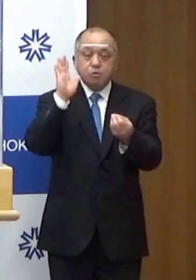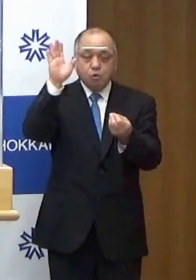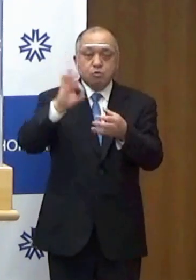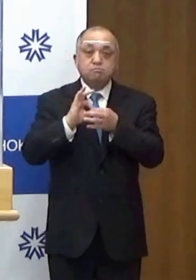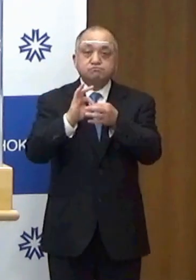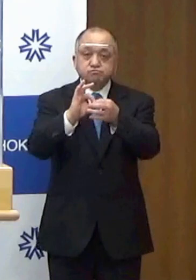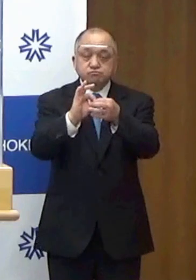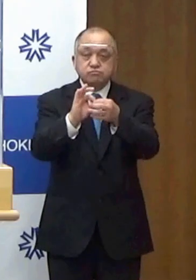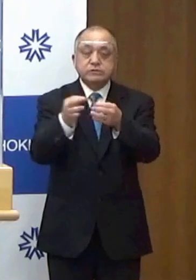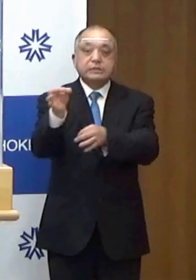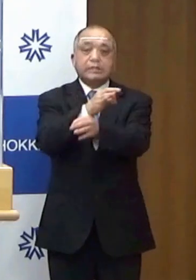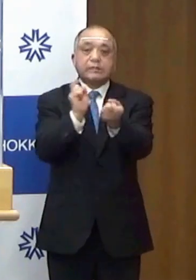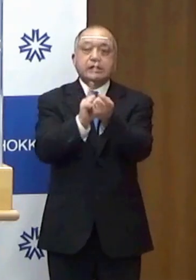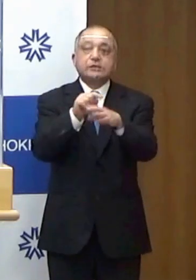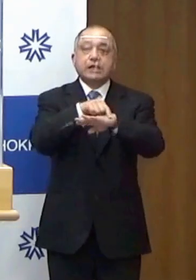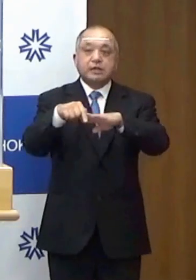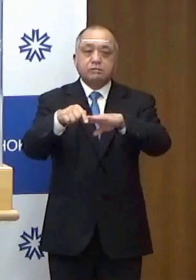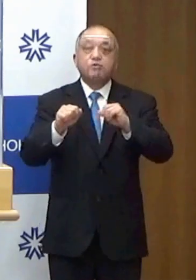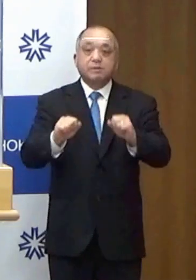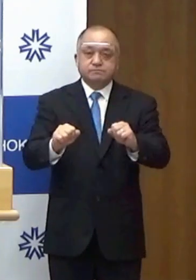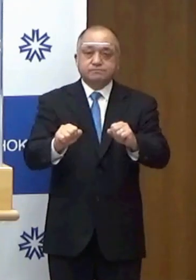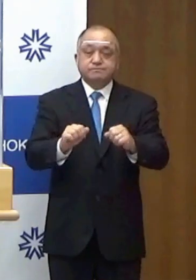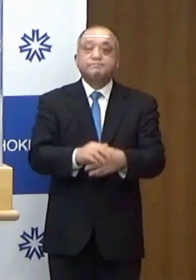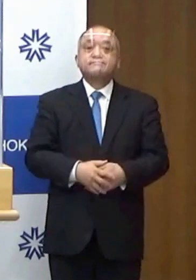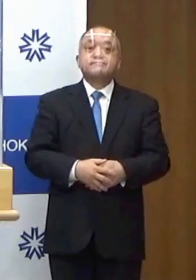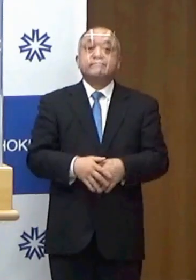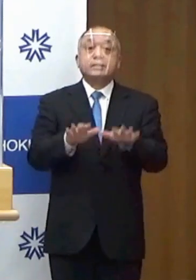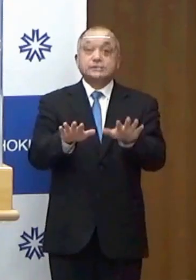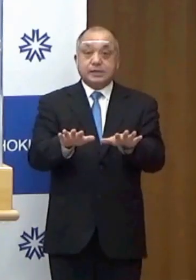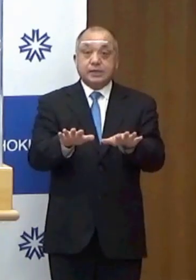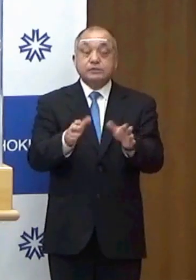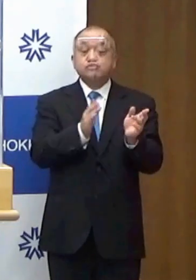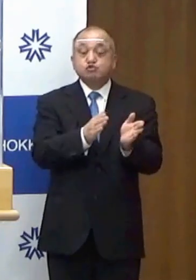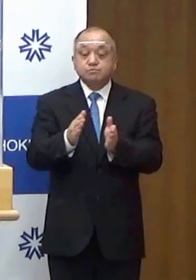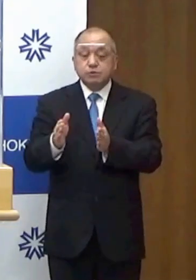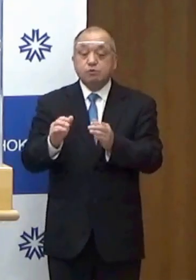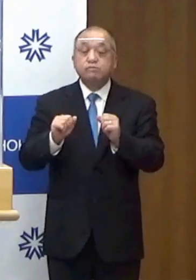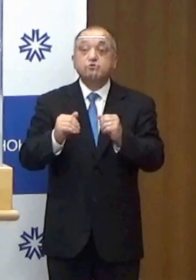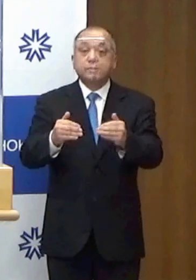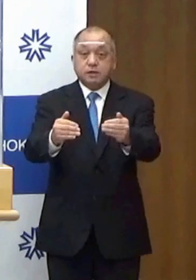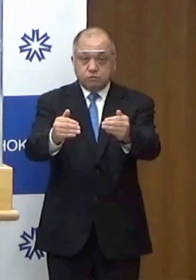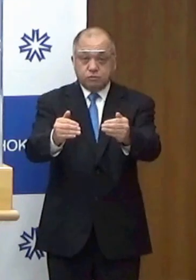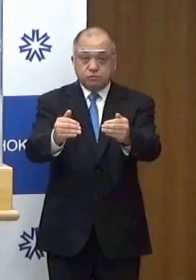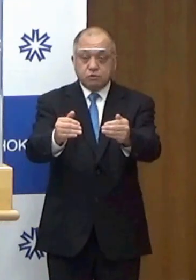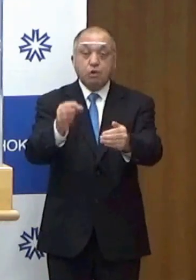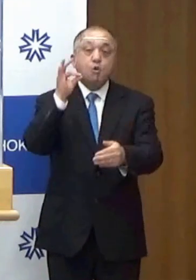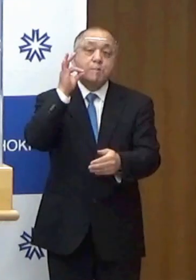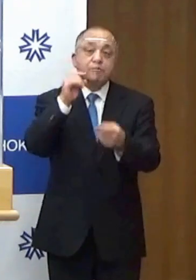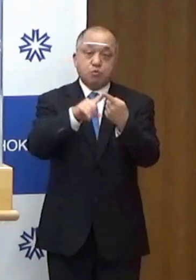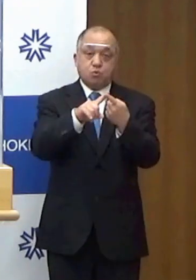策により機動的に対応してまいります。なお現在準備を進めておりますお米